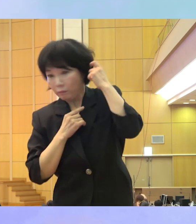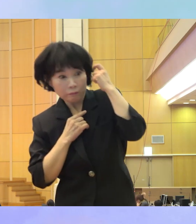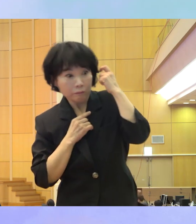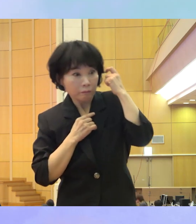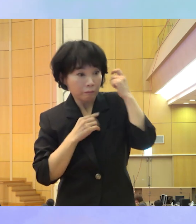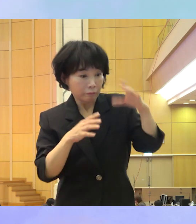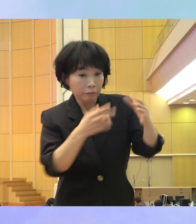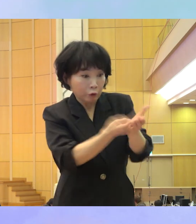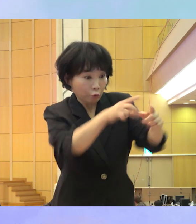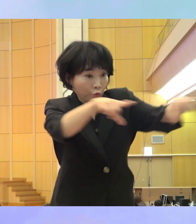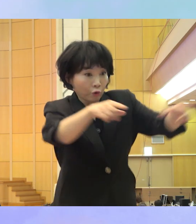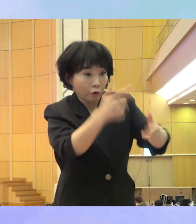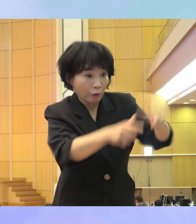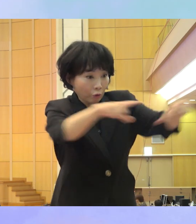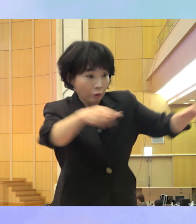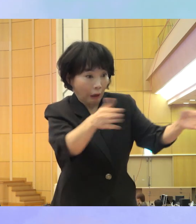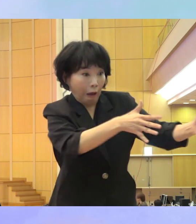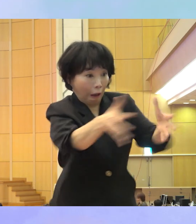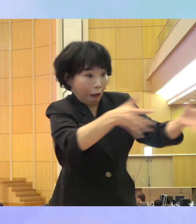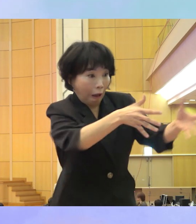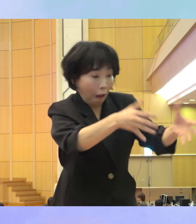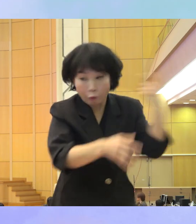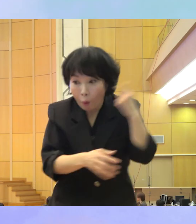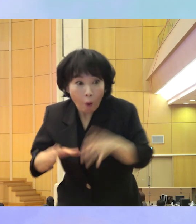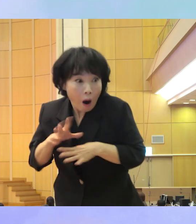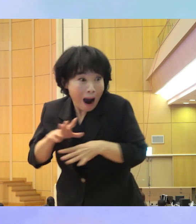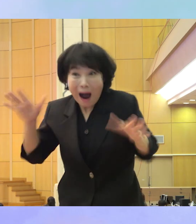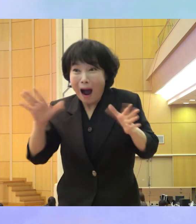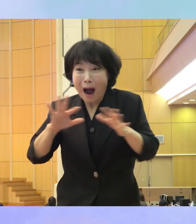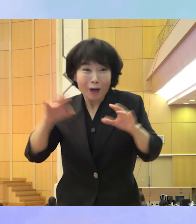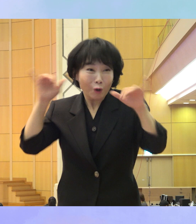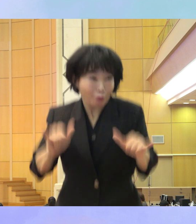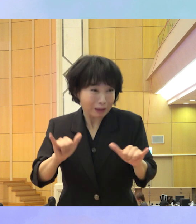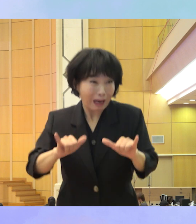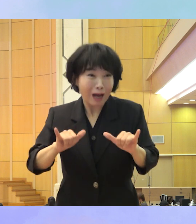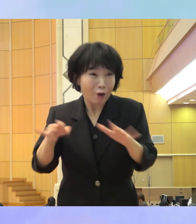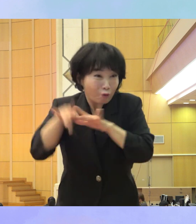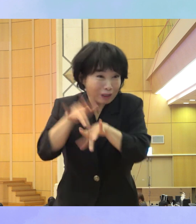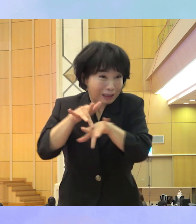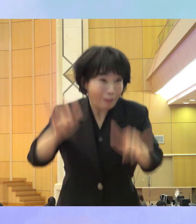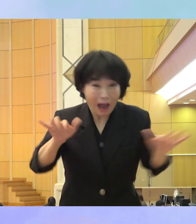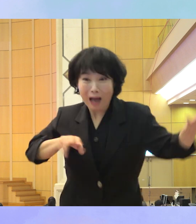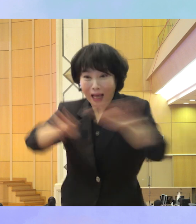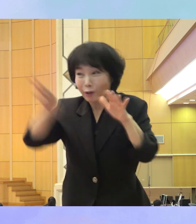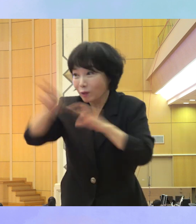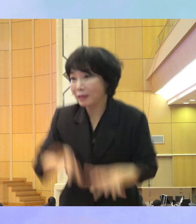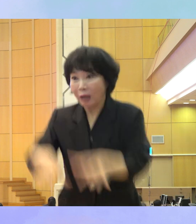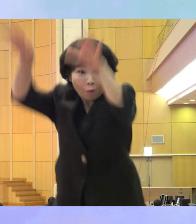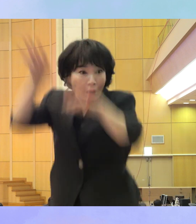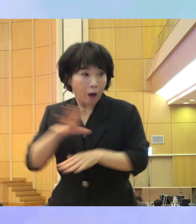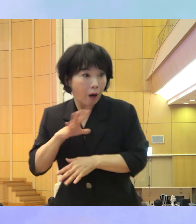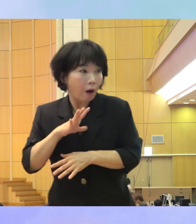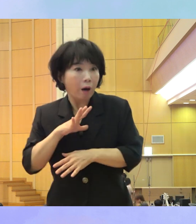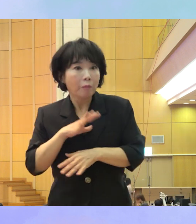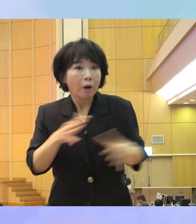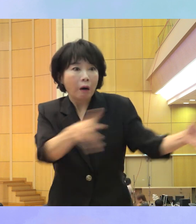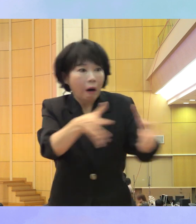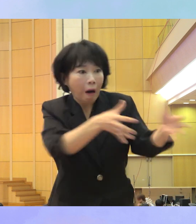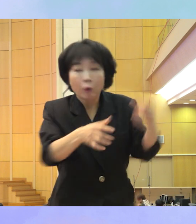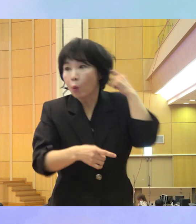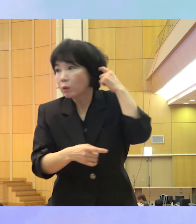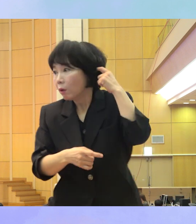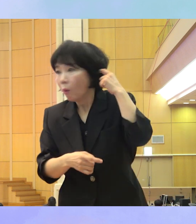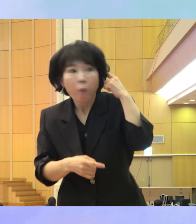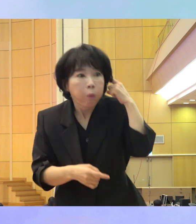도망가 버렸어요. 귀신이라고. 놀랬죠. 막 이상한 소리가 나오고 그래서 다 도망갔어.